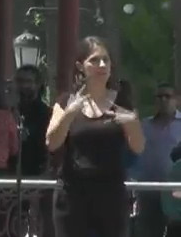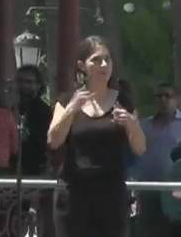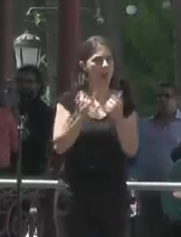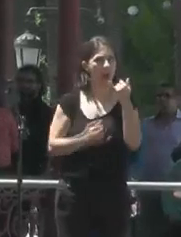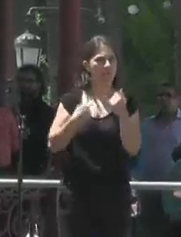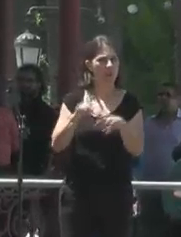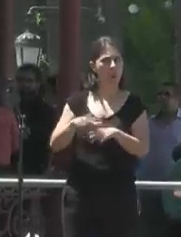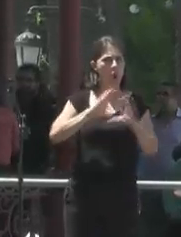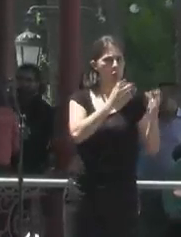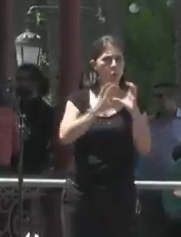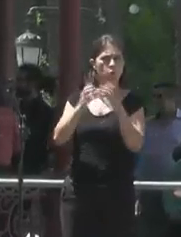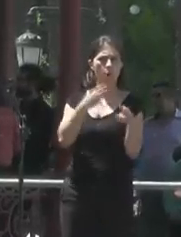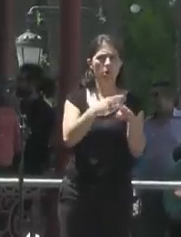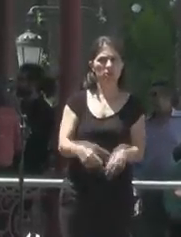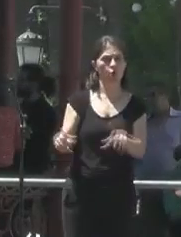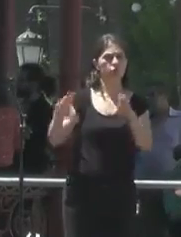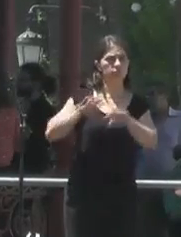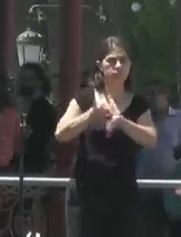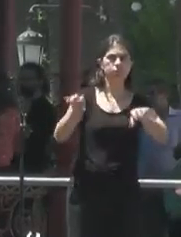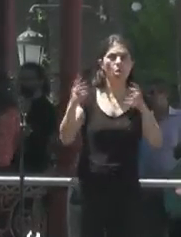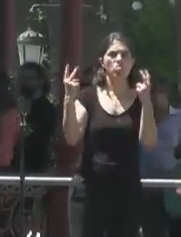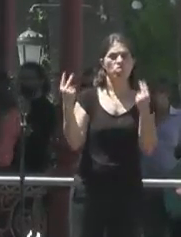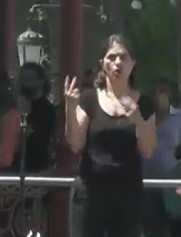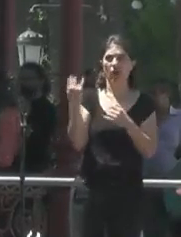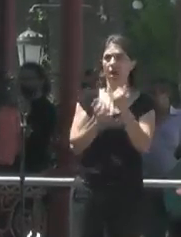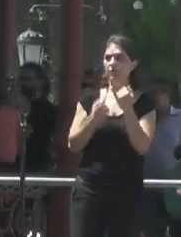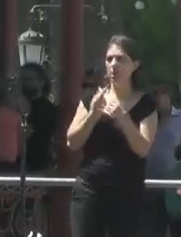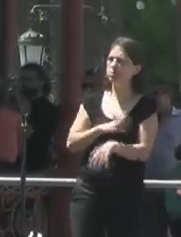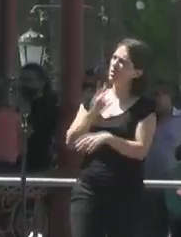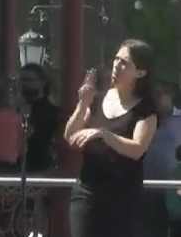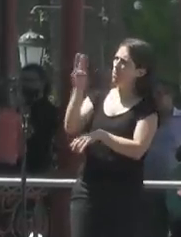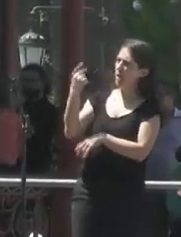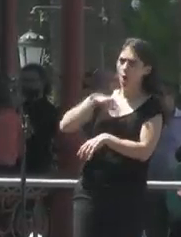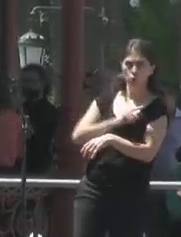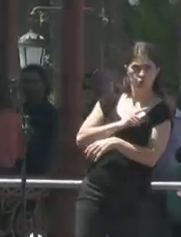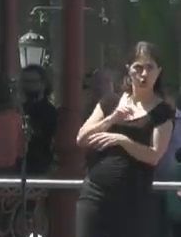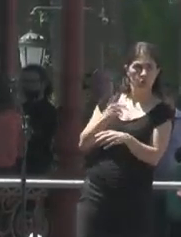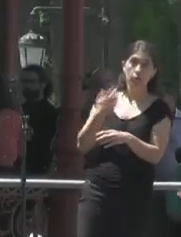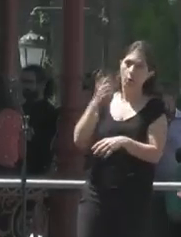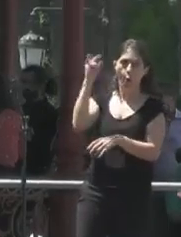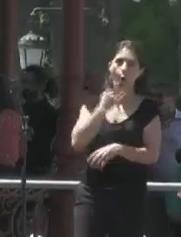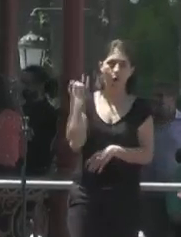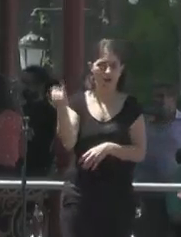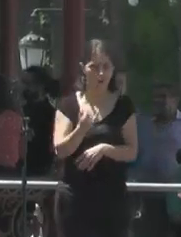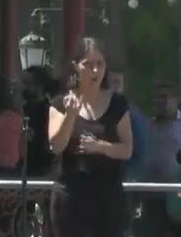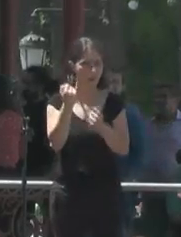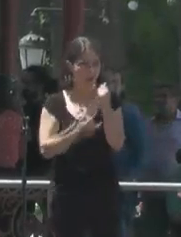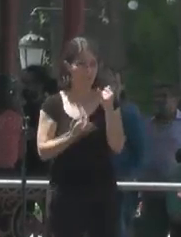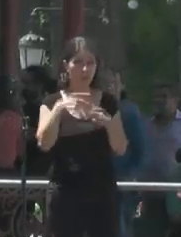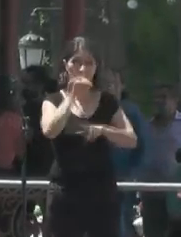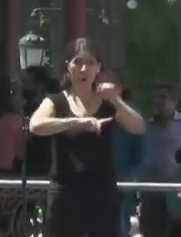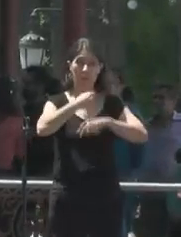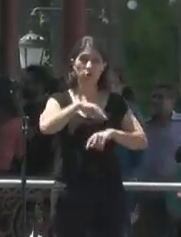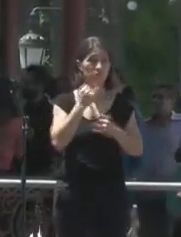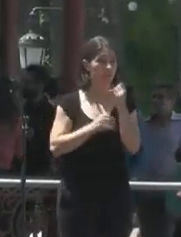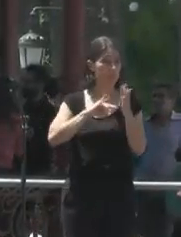midiendo entre 2 partidos políticos. No es verdad que la recta final sea entre el Partido Popular o nosotros. Ojalá se solucionaran los problemas de nuestro país de